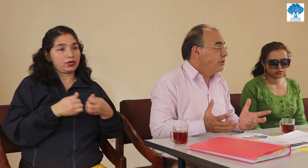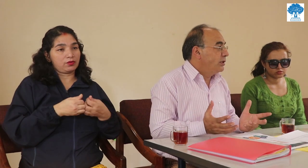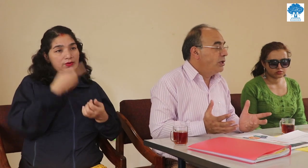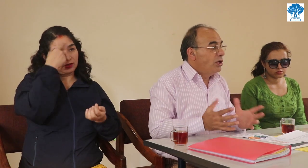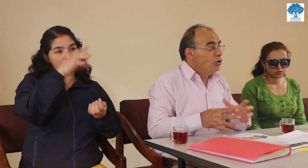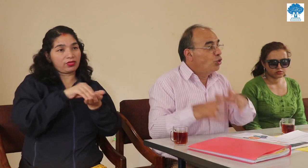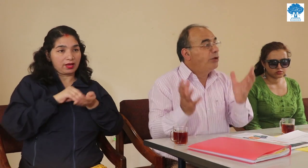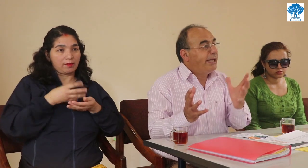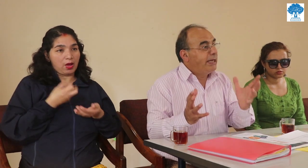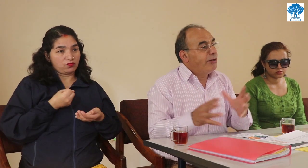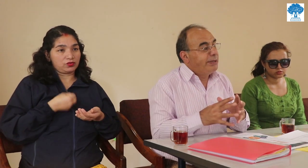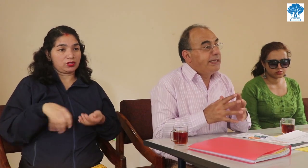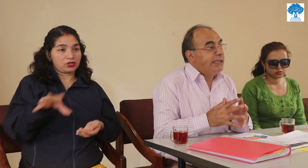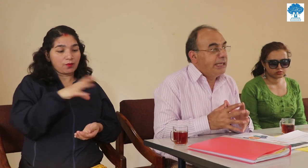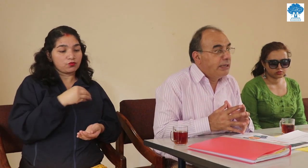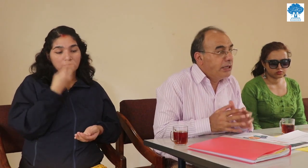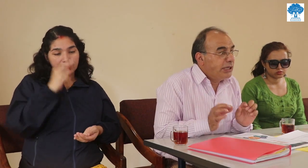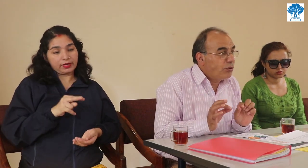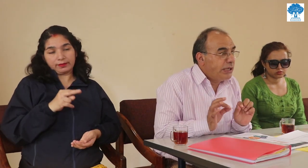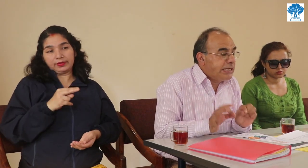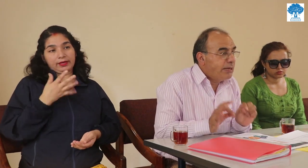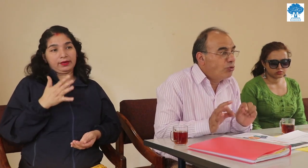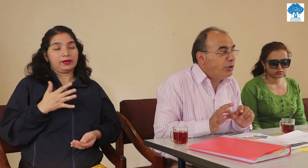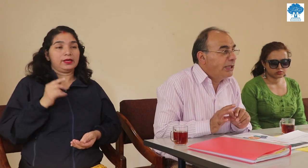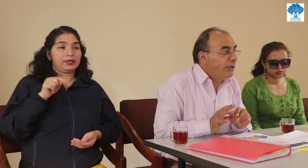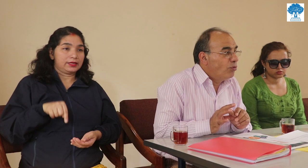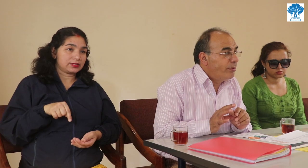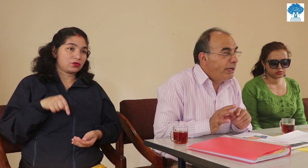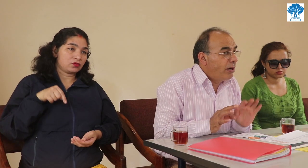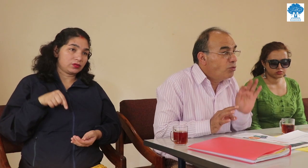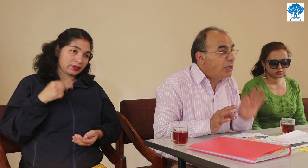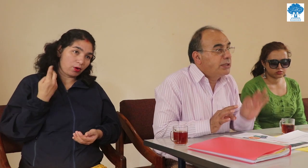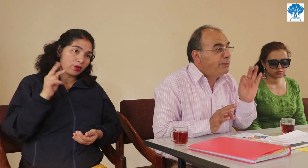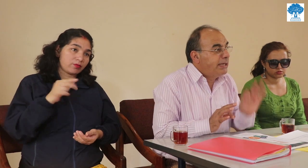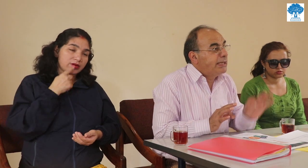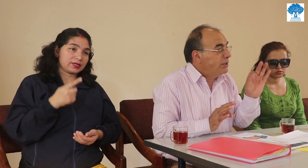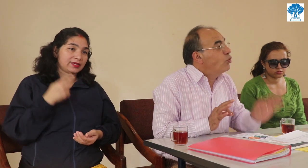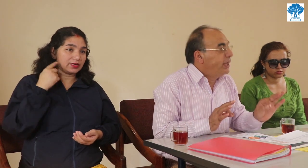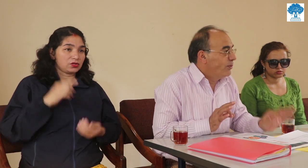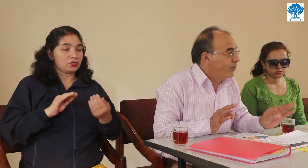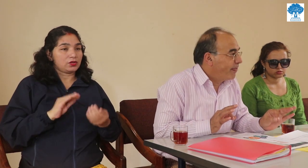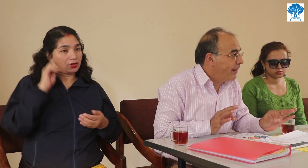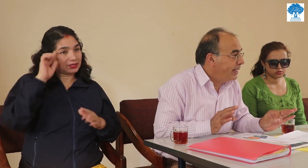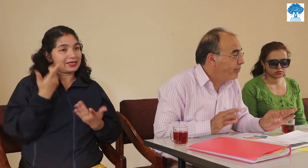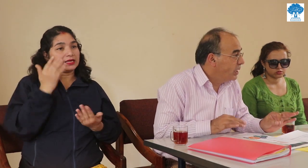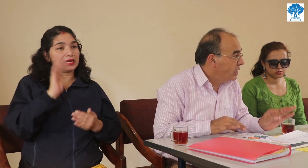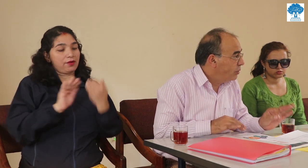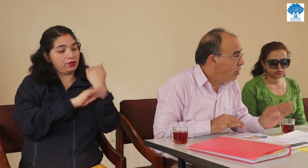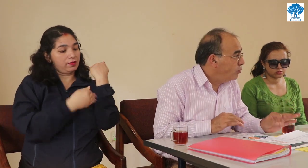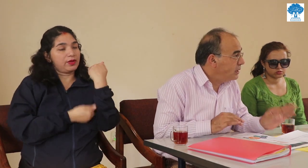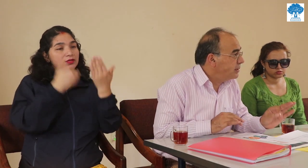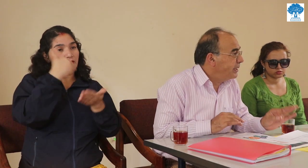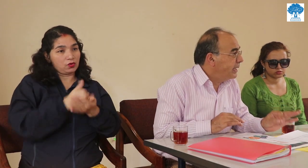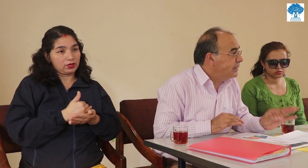तथ्याङ्कहरू आउँछ. तर टोटलमा हेर्ने हो भने देखिँदैन. र यसको इन्टायर मोटो के देखेको हो भने अनवान्टेड प्रेग्नेन्सी रोक्ने होइन. र